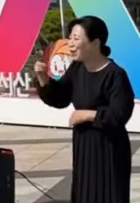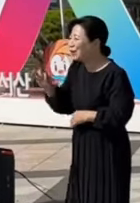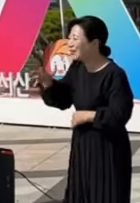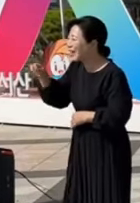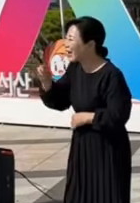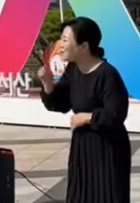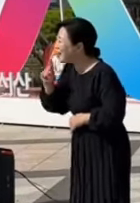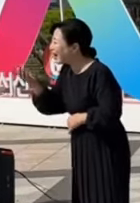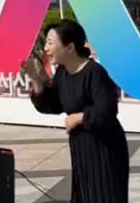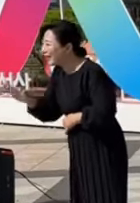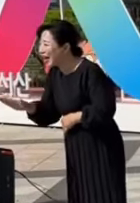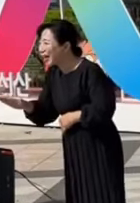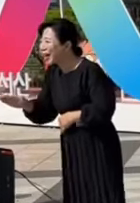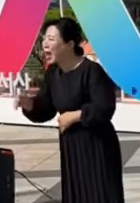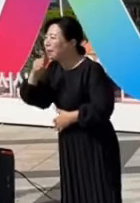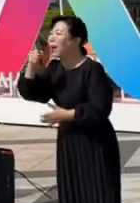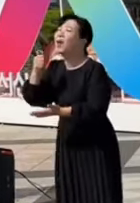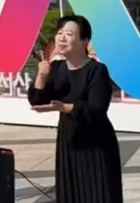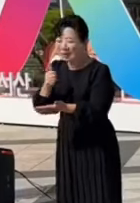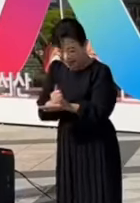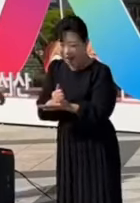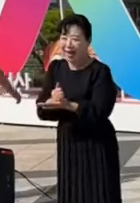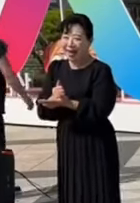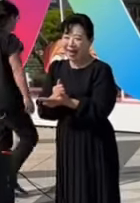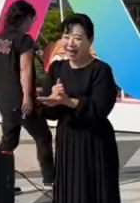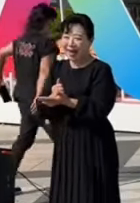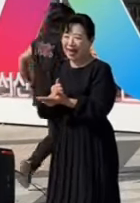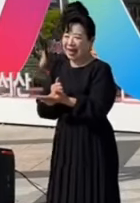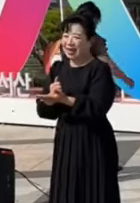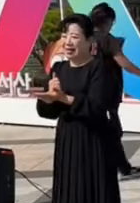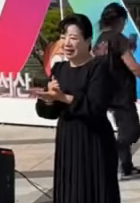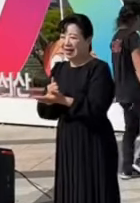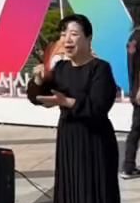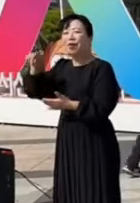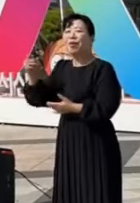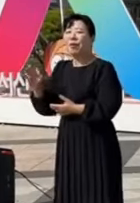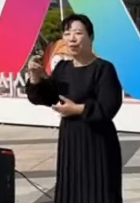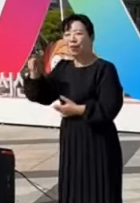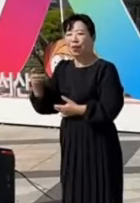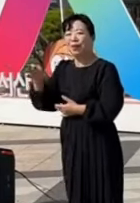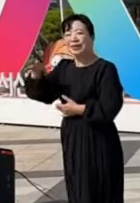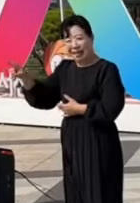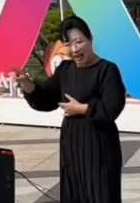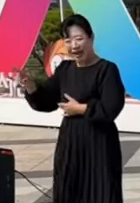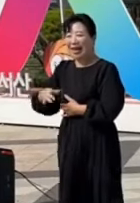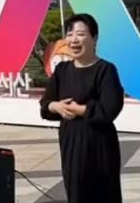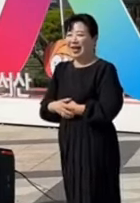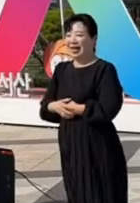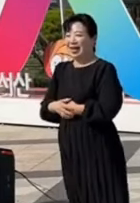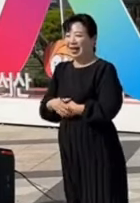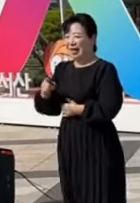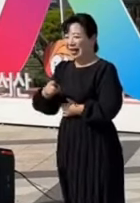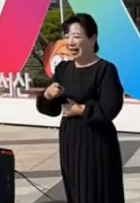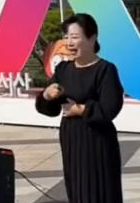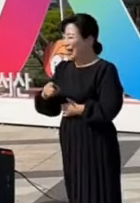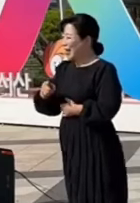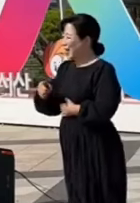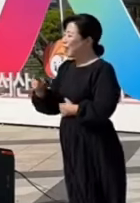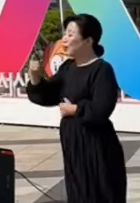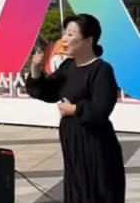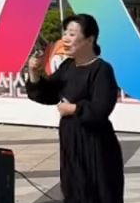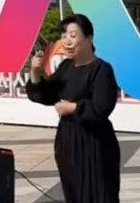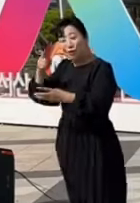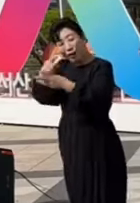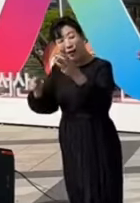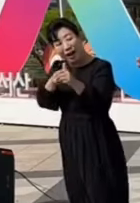경제범죄공동체입니다. 최서원이하고 박근혜는 경제공동체라고 해가지고 윤석열이가 구속을 시켰는데